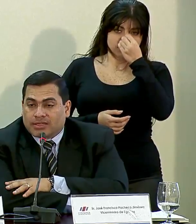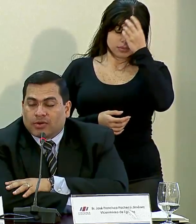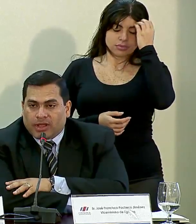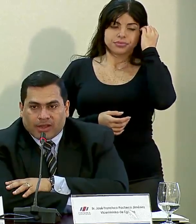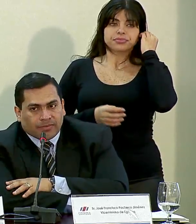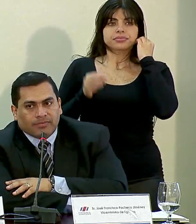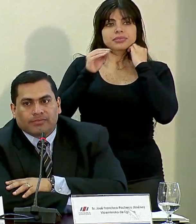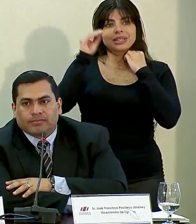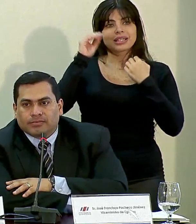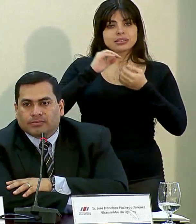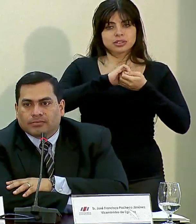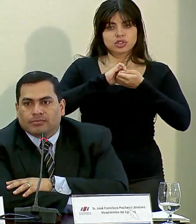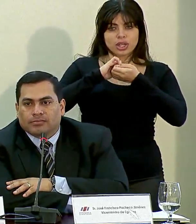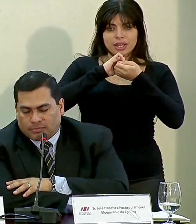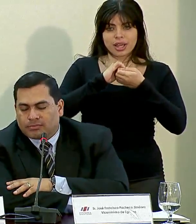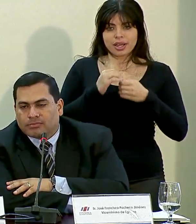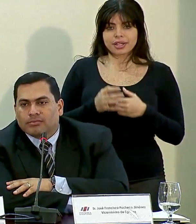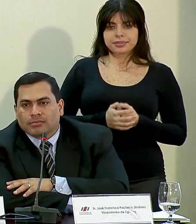La tasa solidaria.